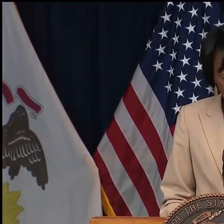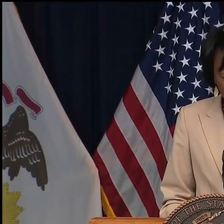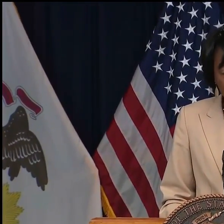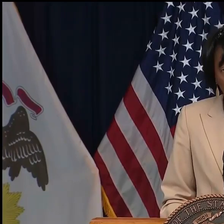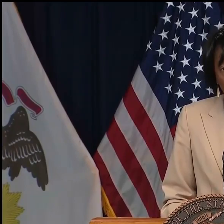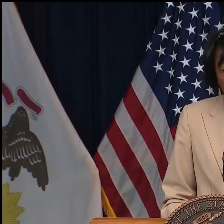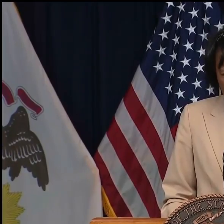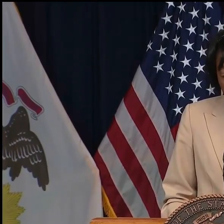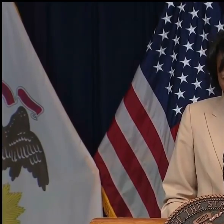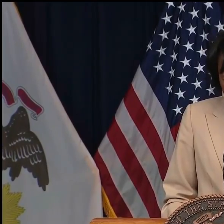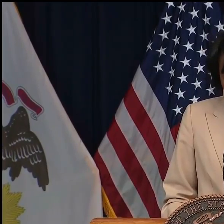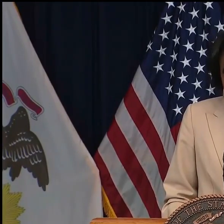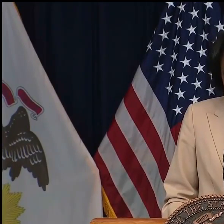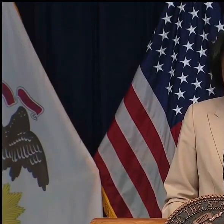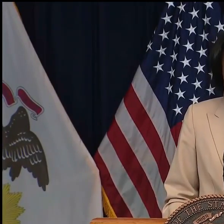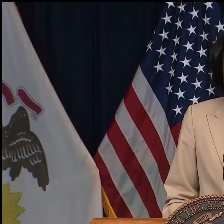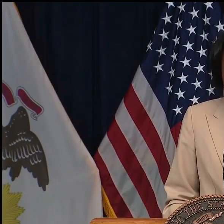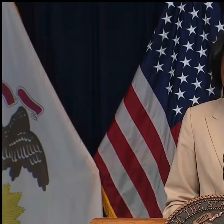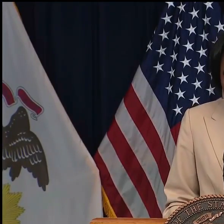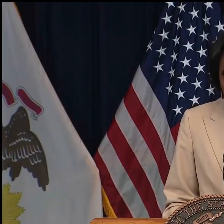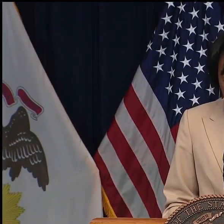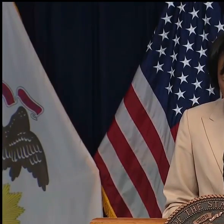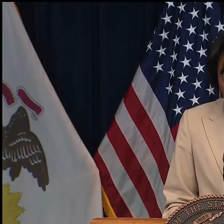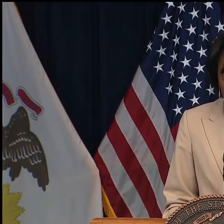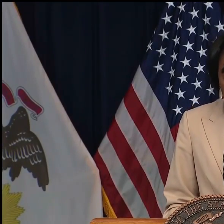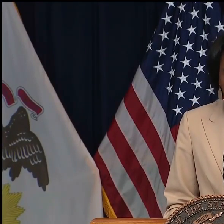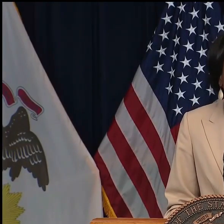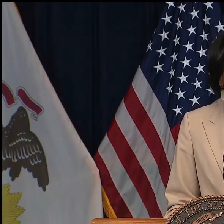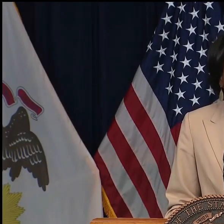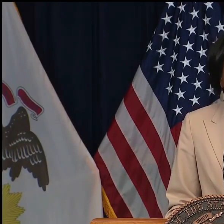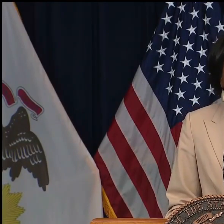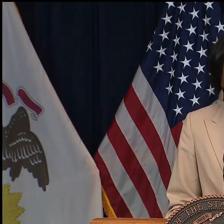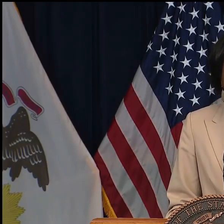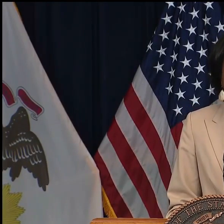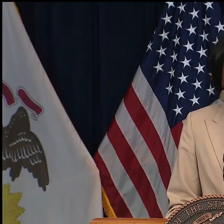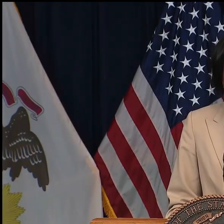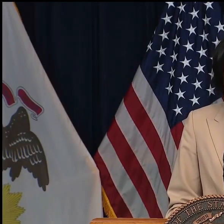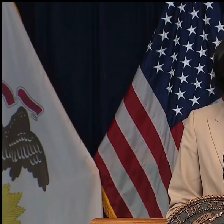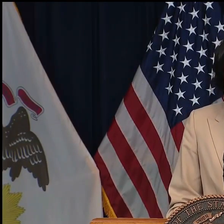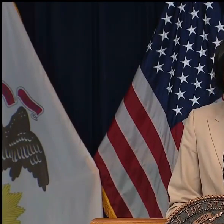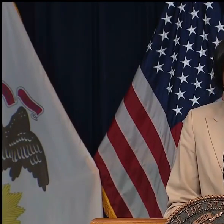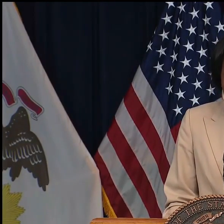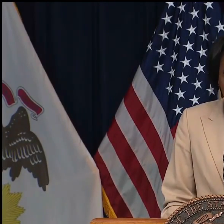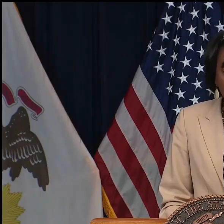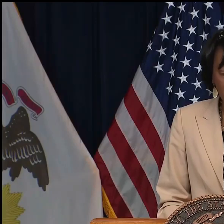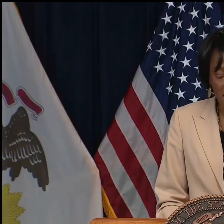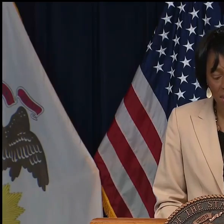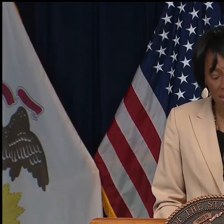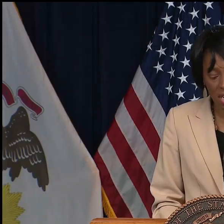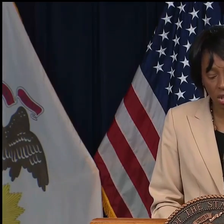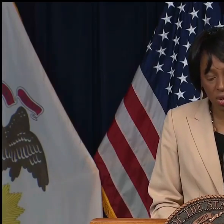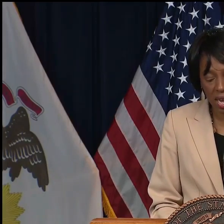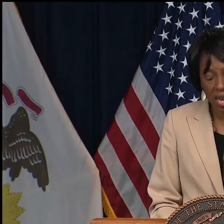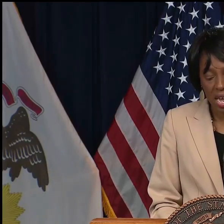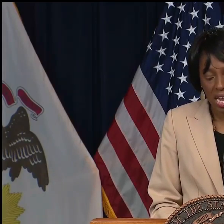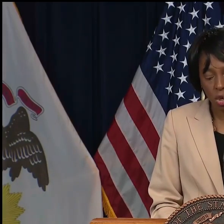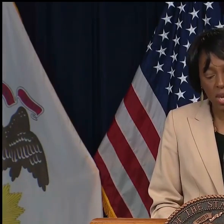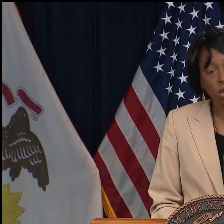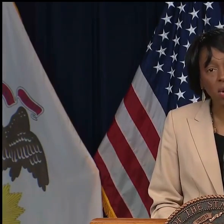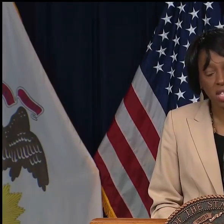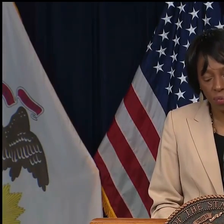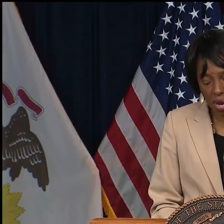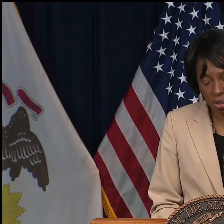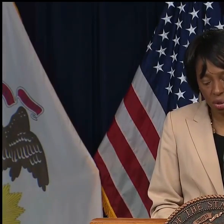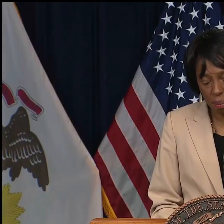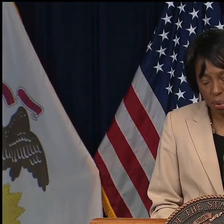los datos, como de a dónde viene y por qué los números a veces cambian. Permítanme comenzar diciendo que